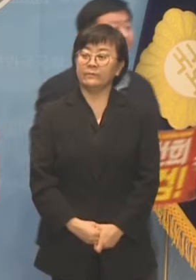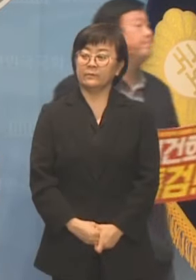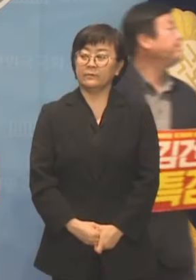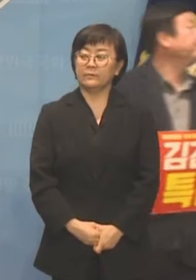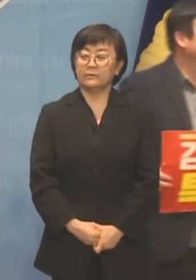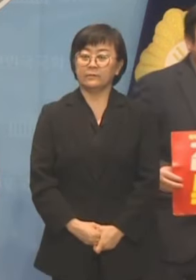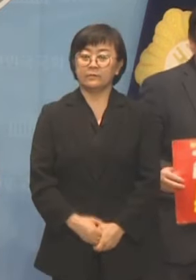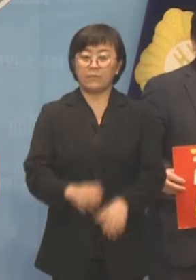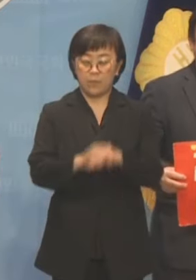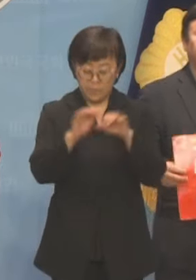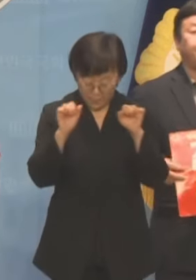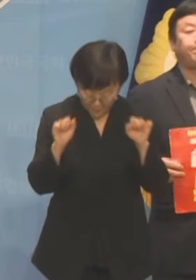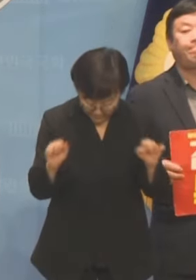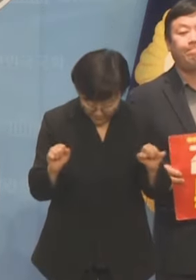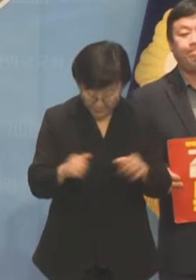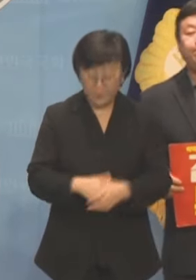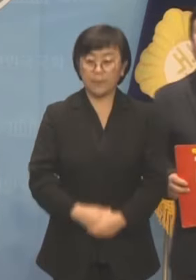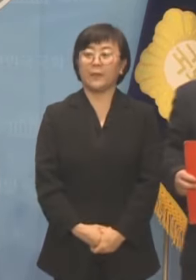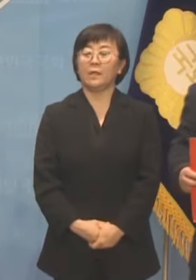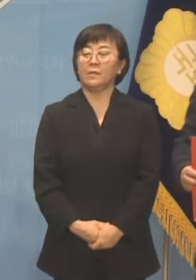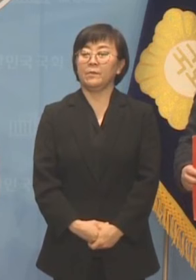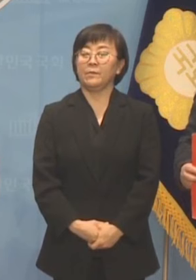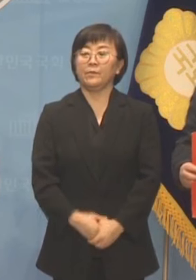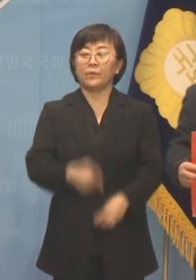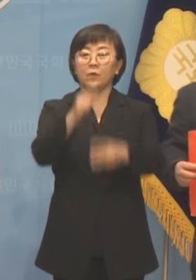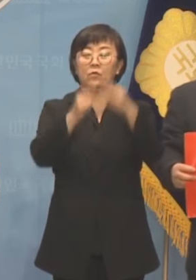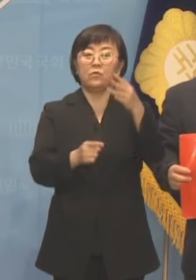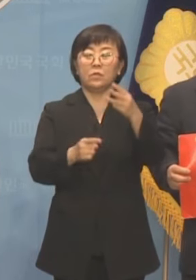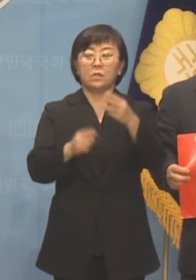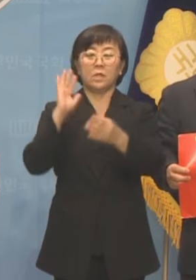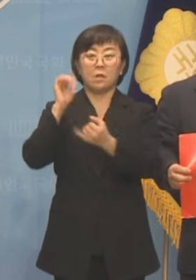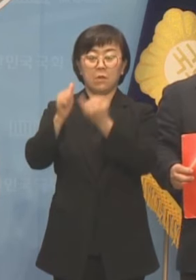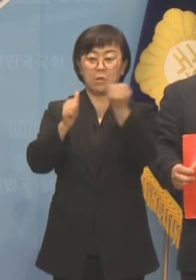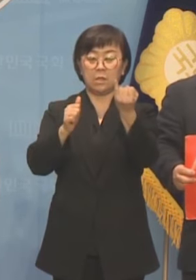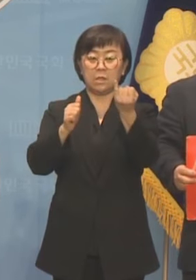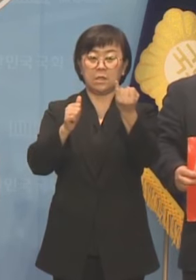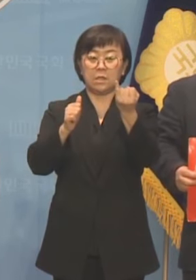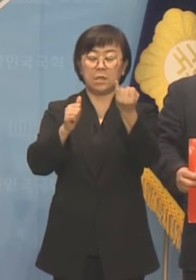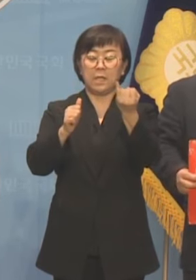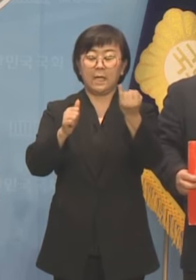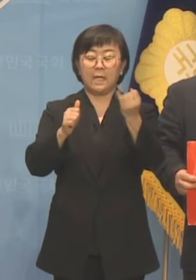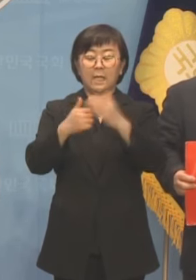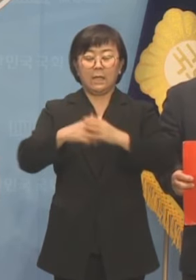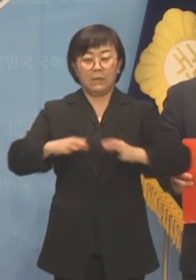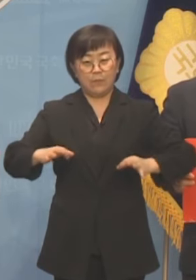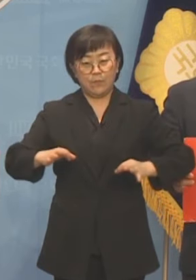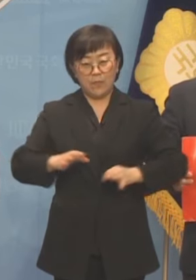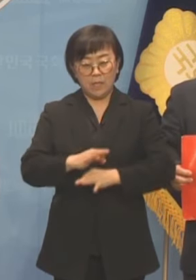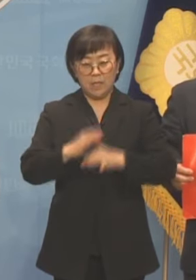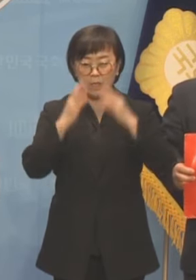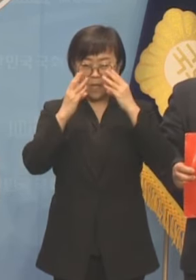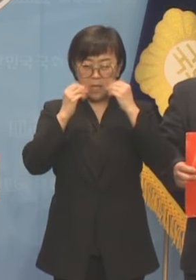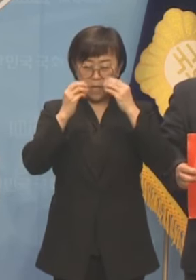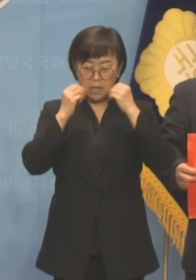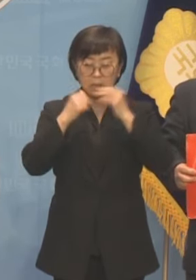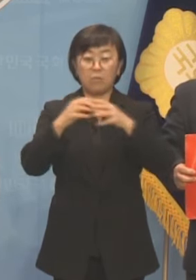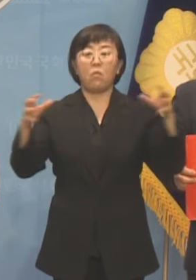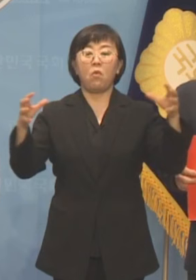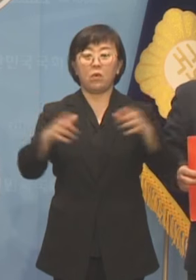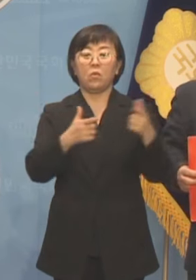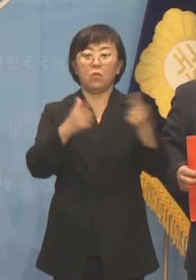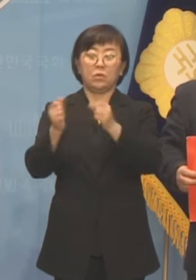하겠습니다네 안녕하십니까 윤성열 김건희가 온갖 삐리 진상 기명 모임